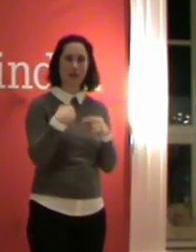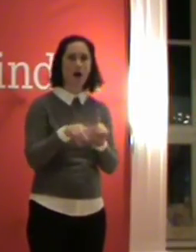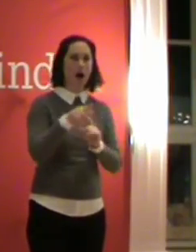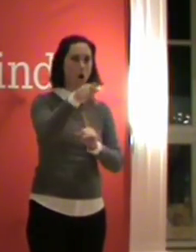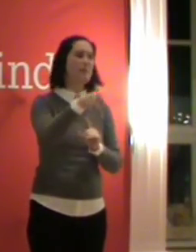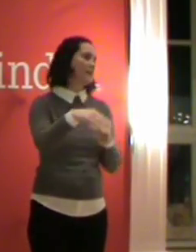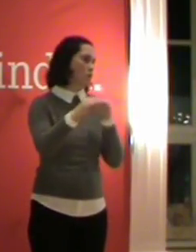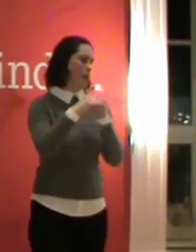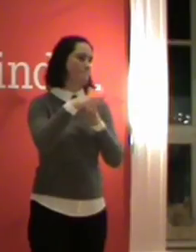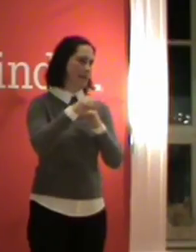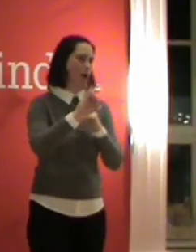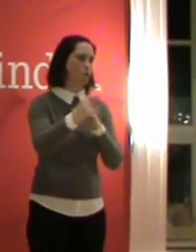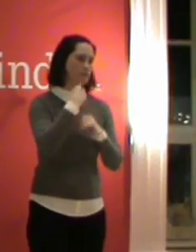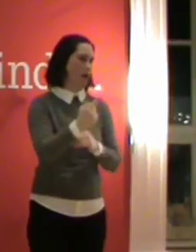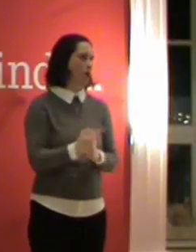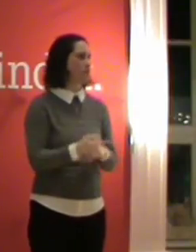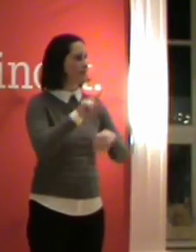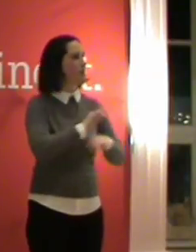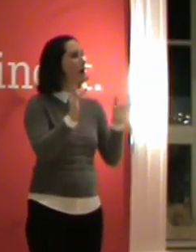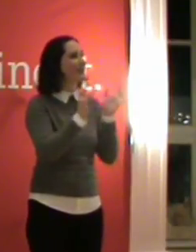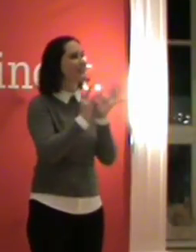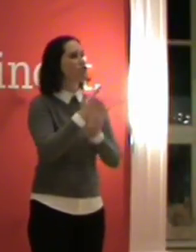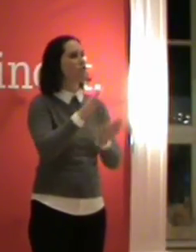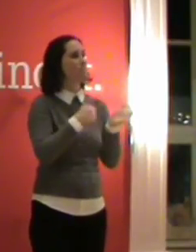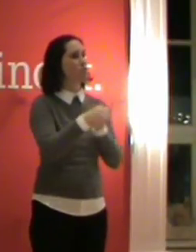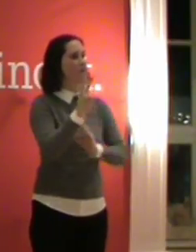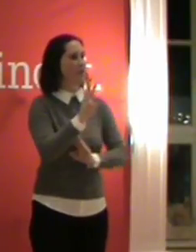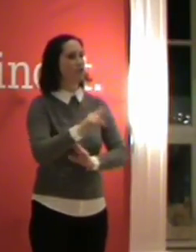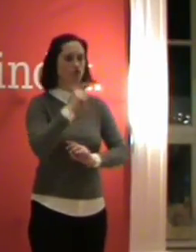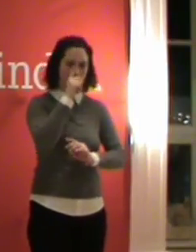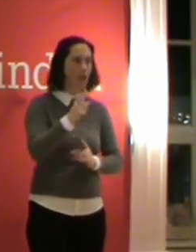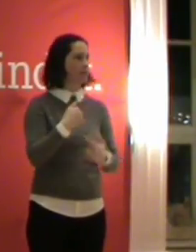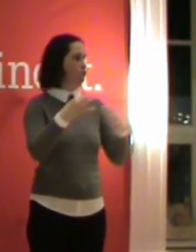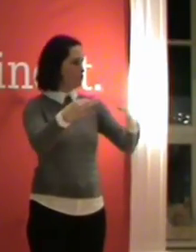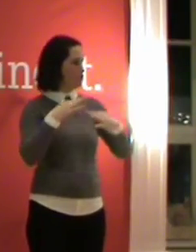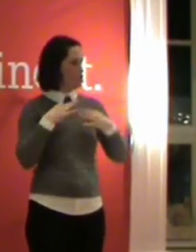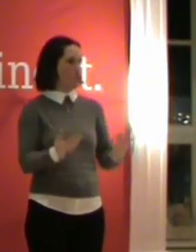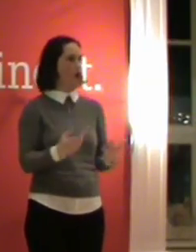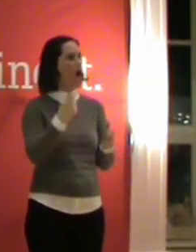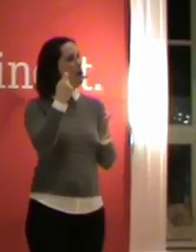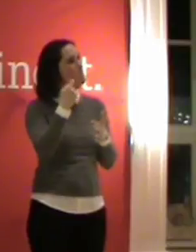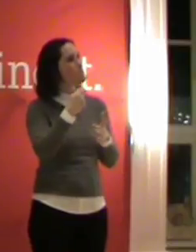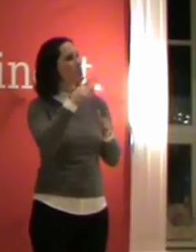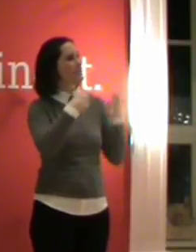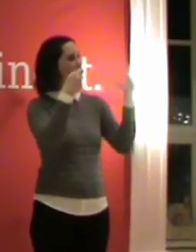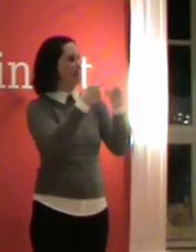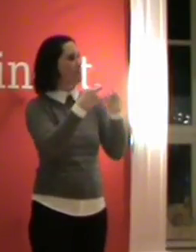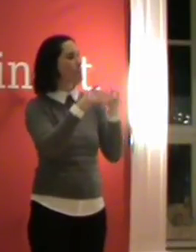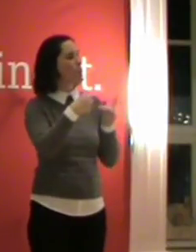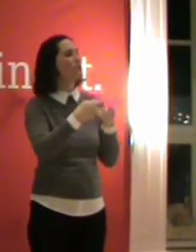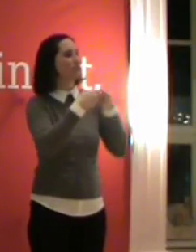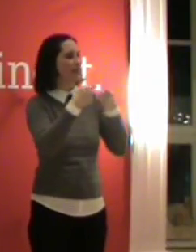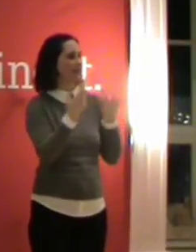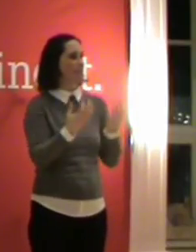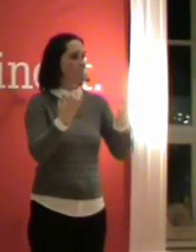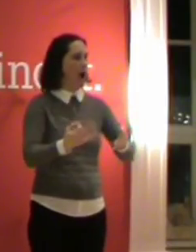wunderbar machen wird. Ich bin stolz, dass Christoph Butterwecke für uns kandidiert. Es ist doch notwendig, dass es eine Alternative auch